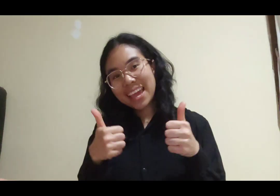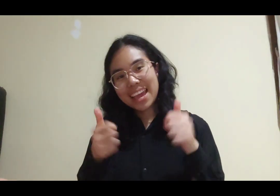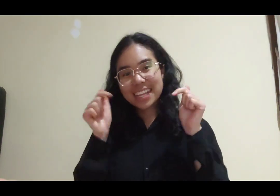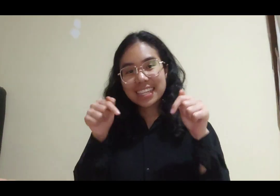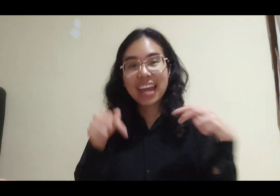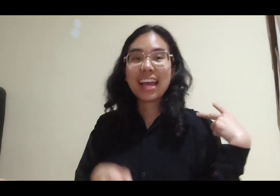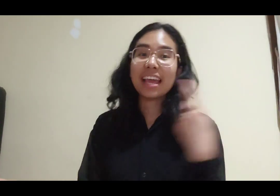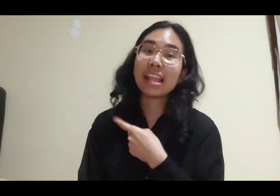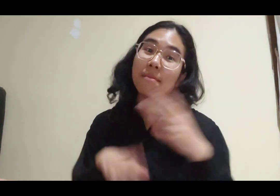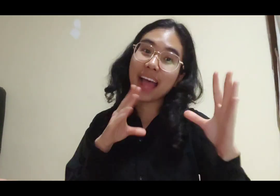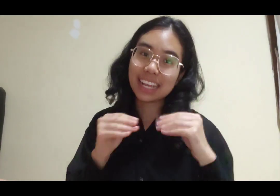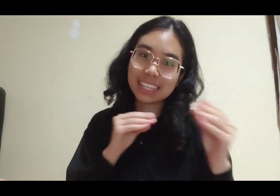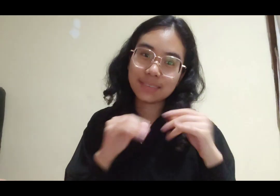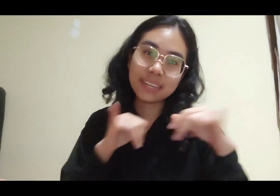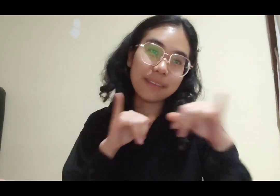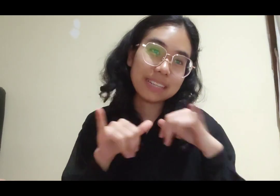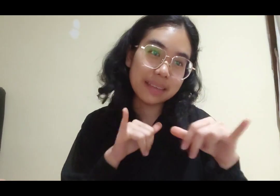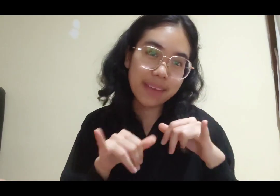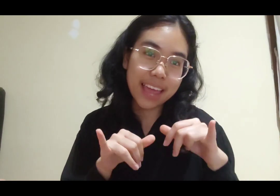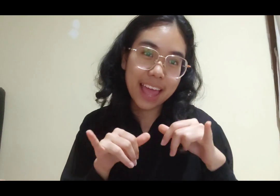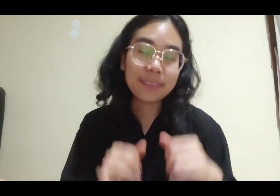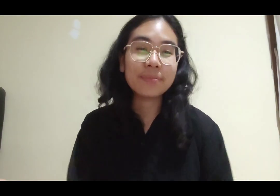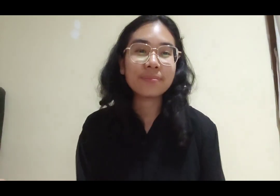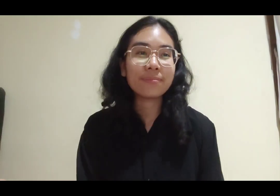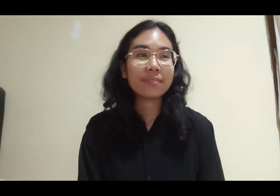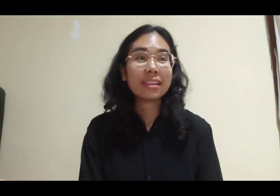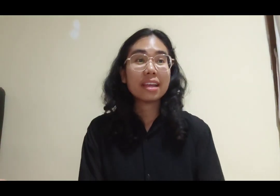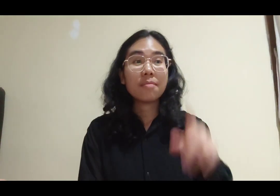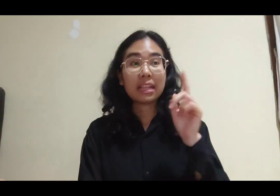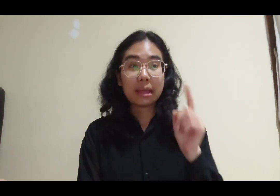Oke, sekarang kita bahas bersama-sama ya. Pertama,